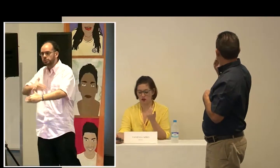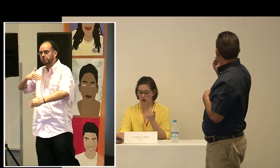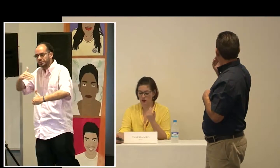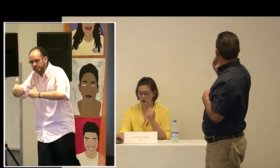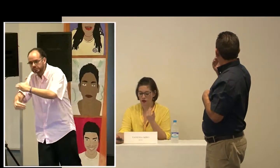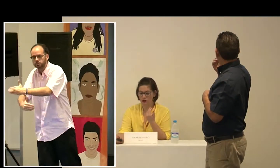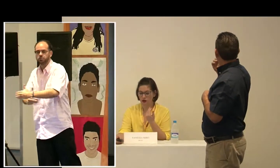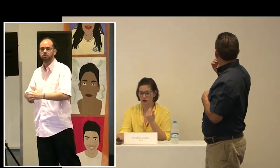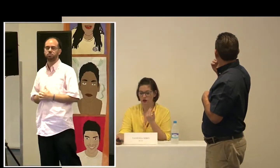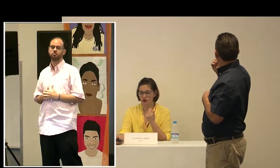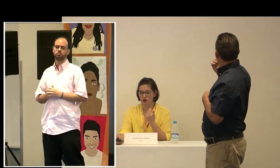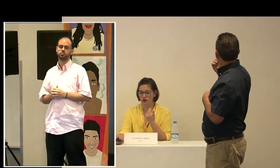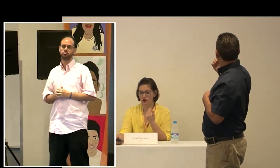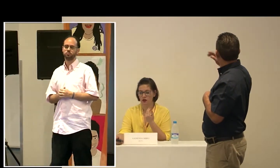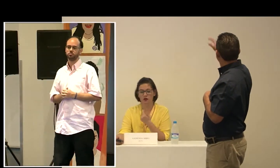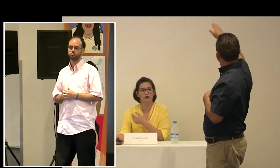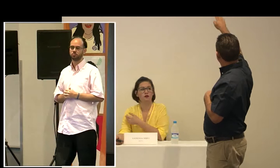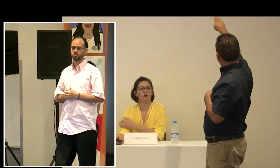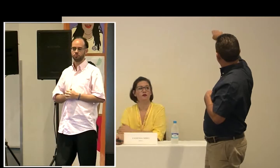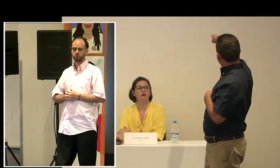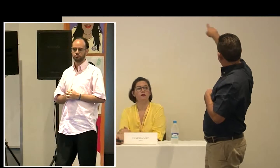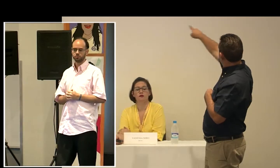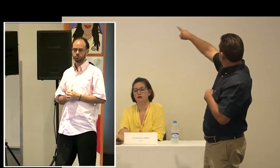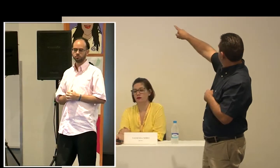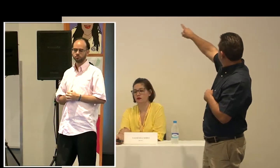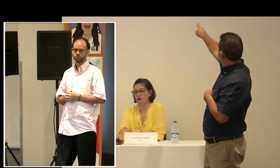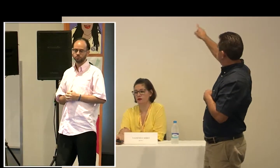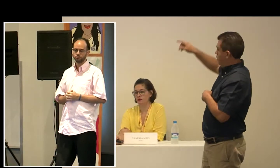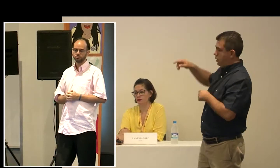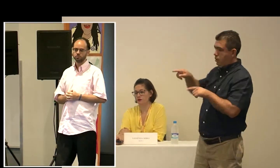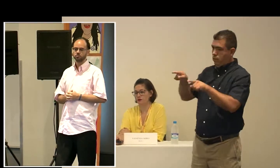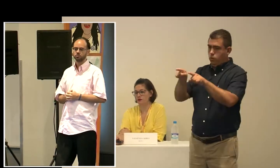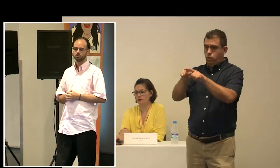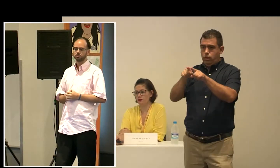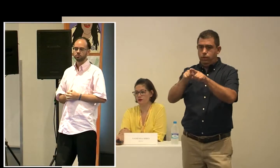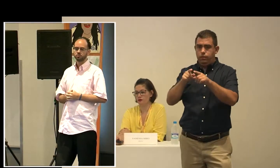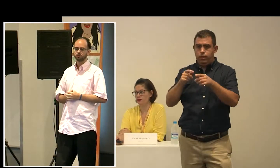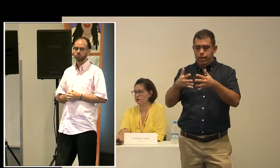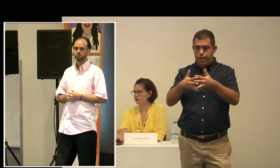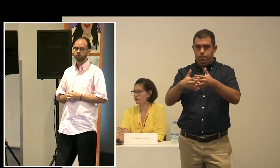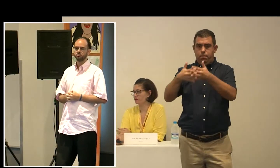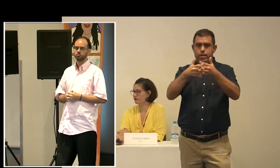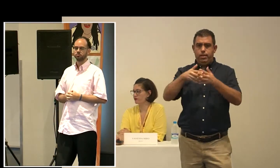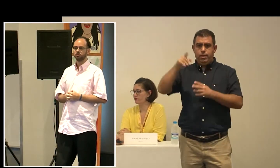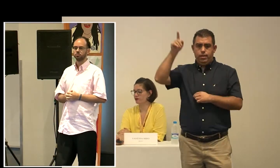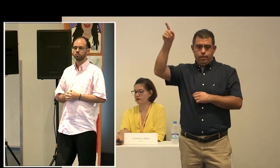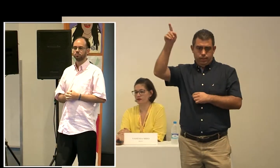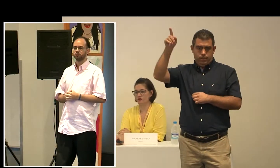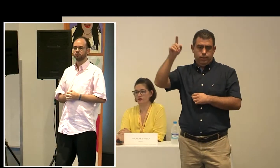de forma lenta, de forma gradativa, mas ainda assim abrir portas e conquistar espaço.